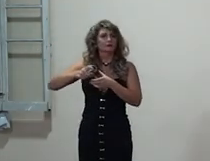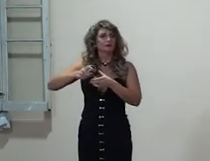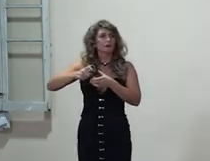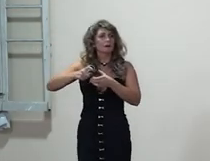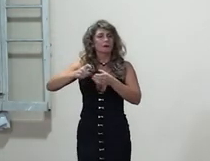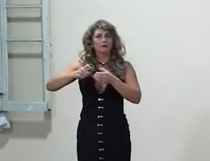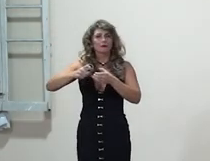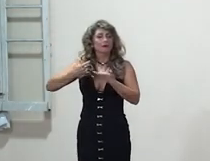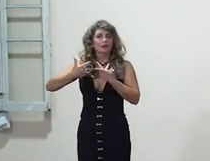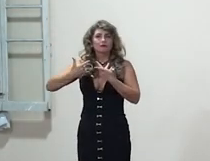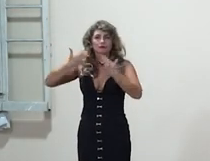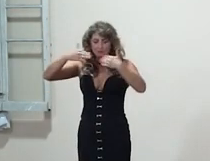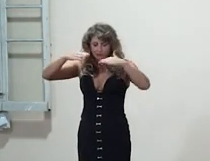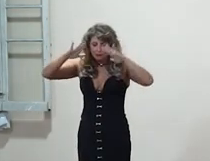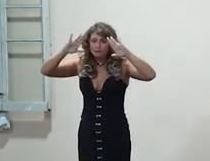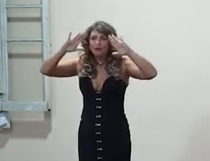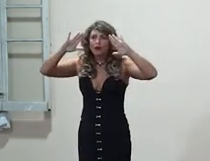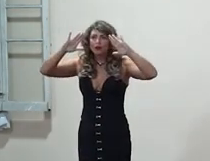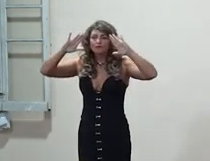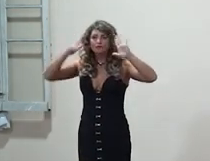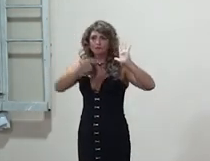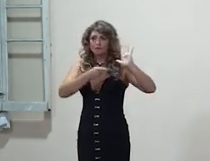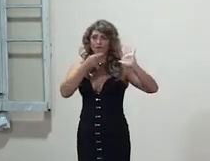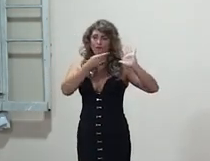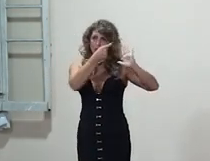para honrar determinados